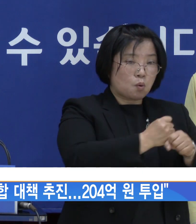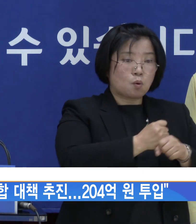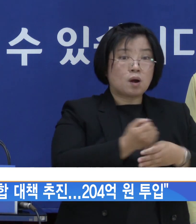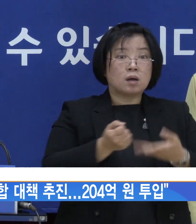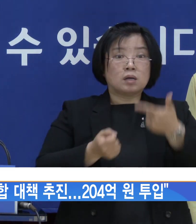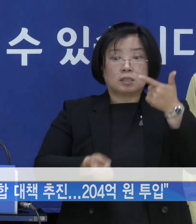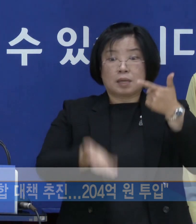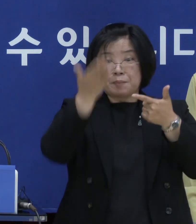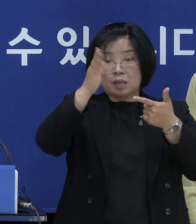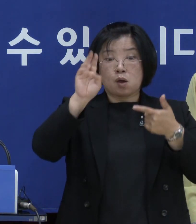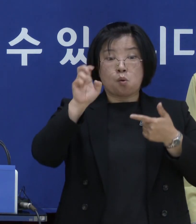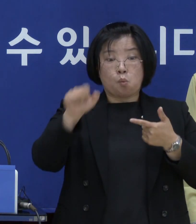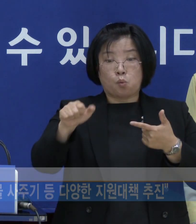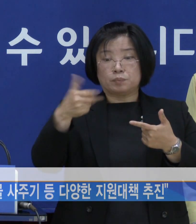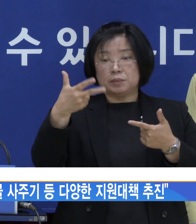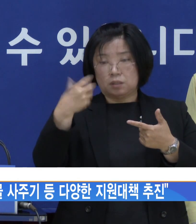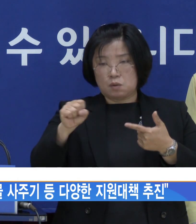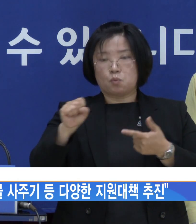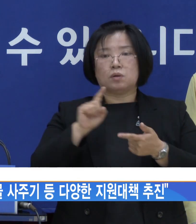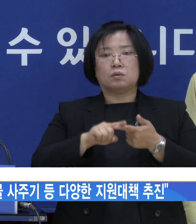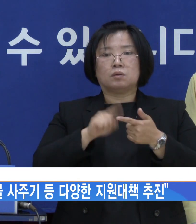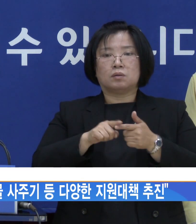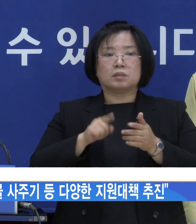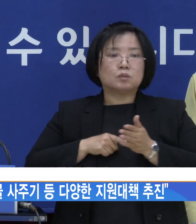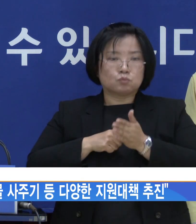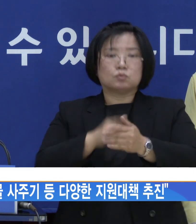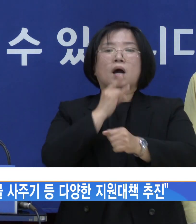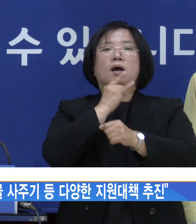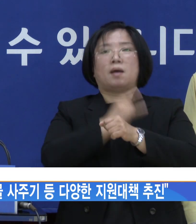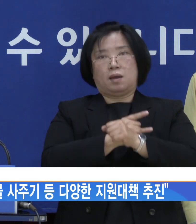원 전액을 집행하겠습니다.